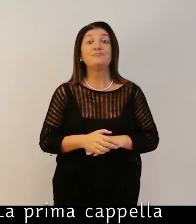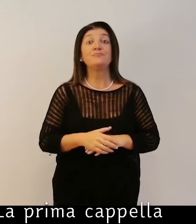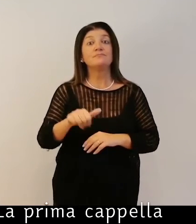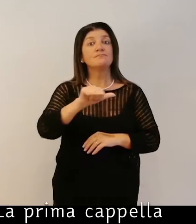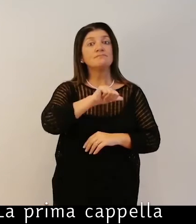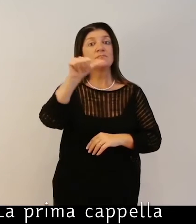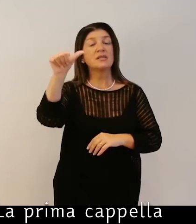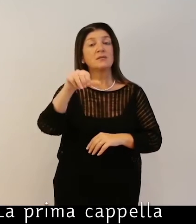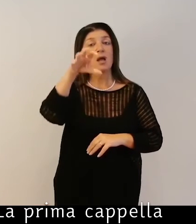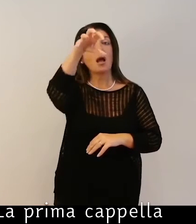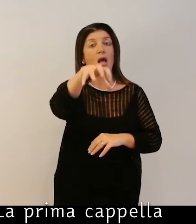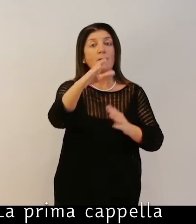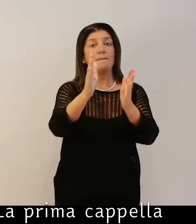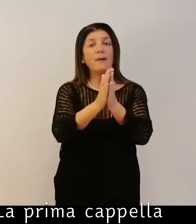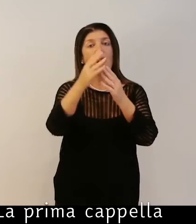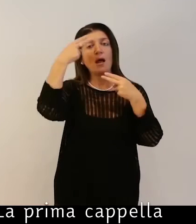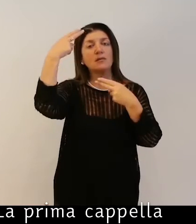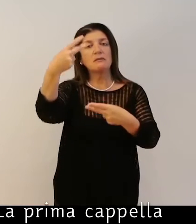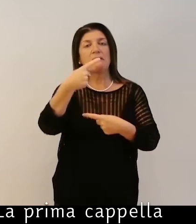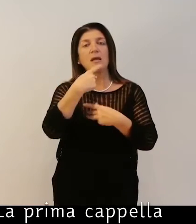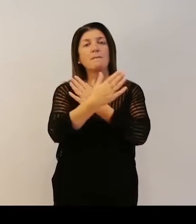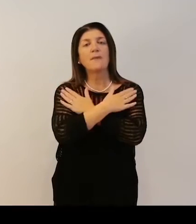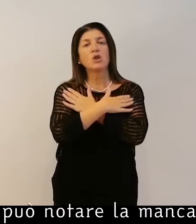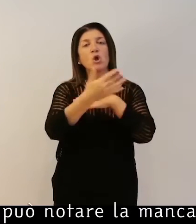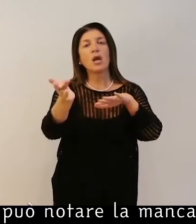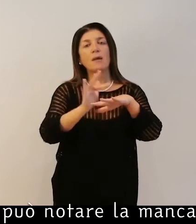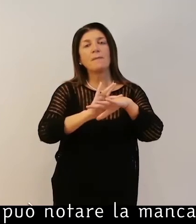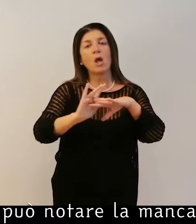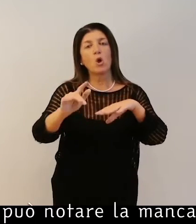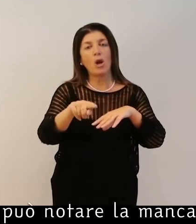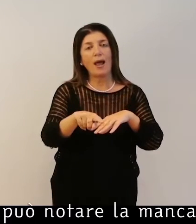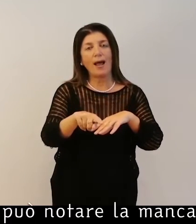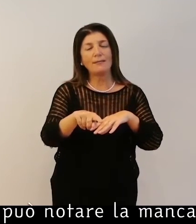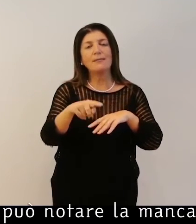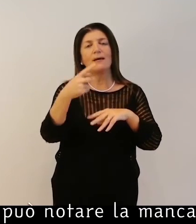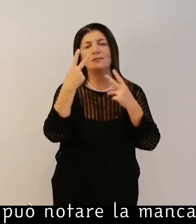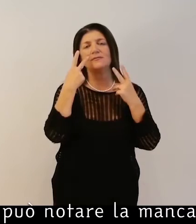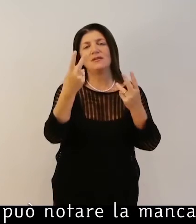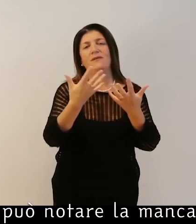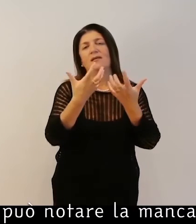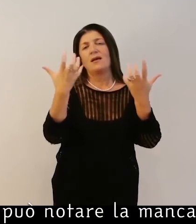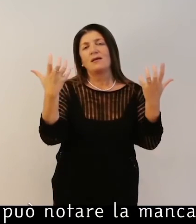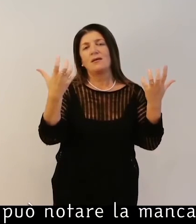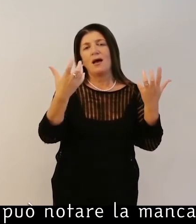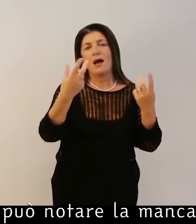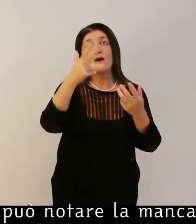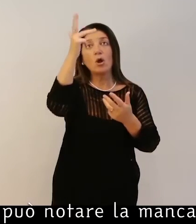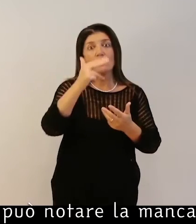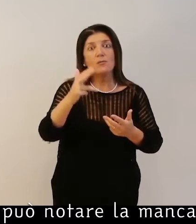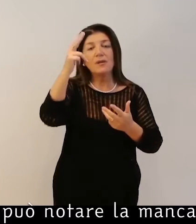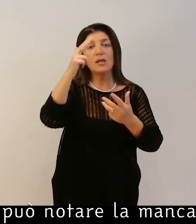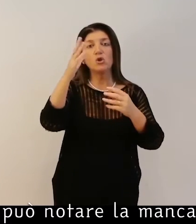La prima cappella è dedicata all'Immacolata. In essa si può notare la mancanza di unità tra